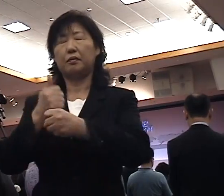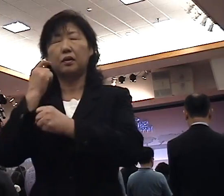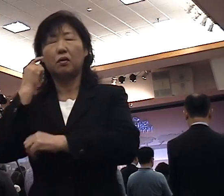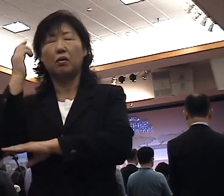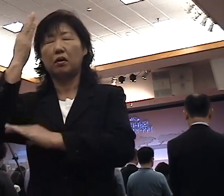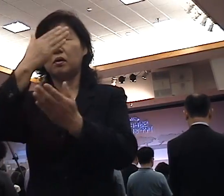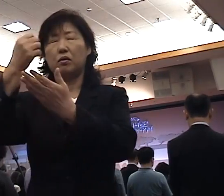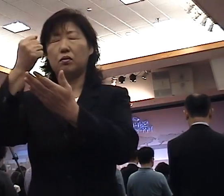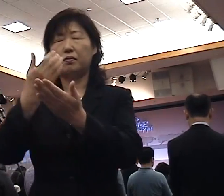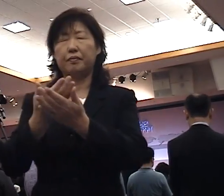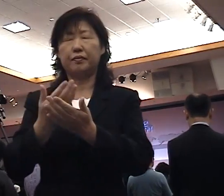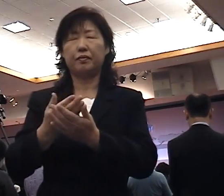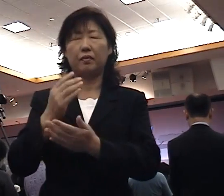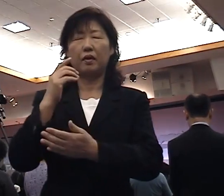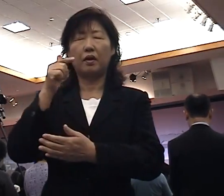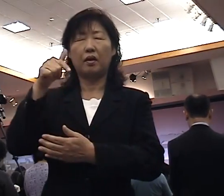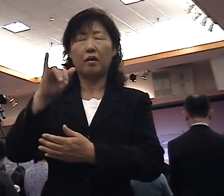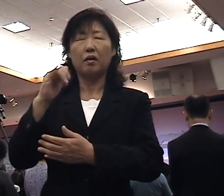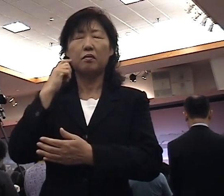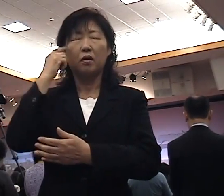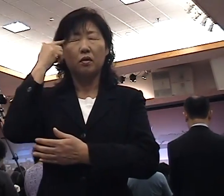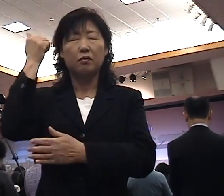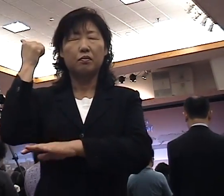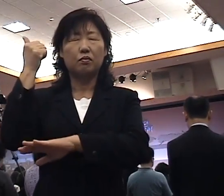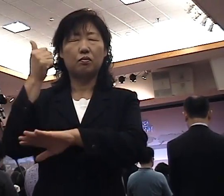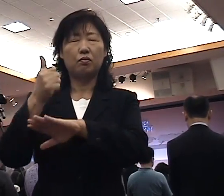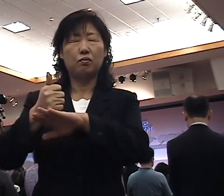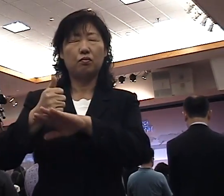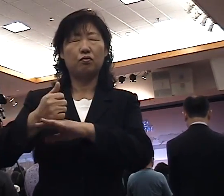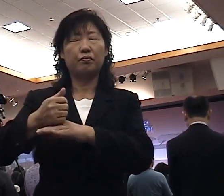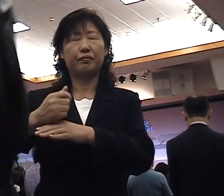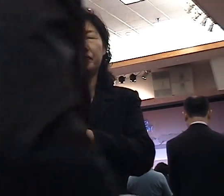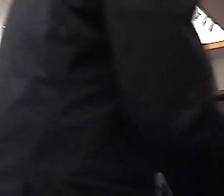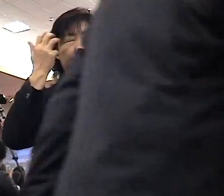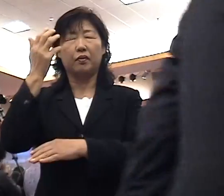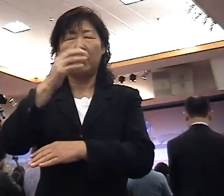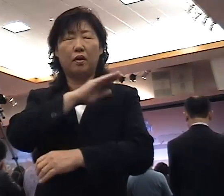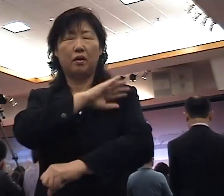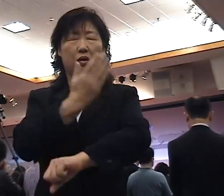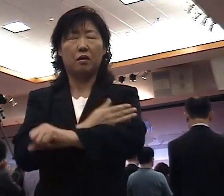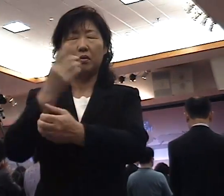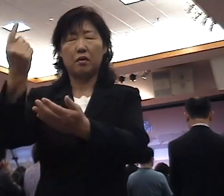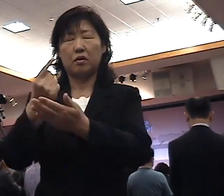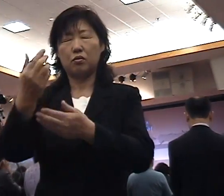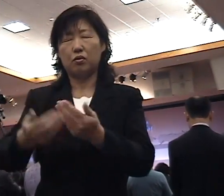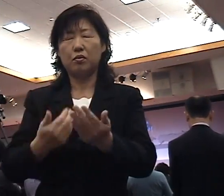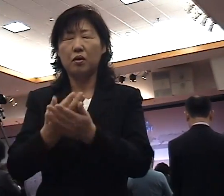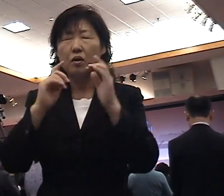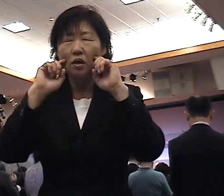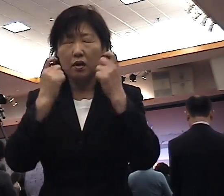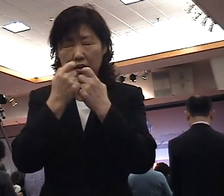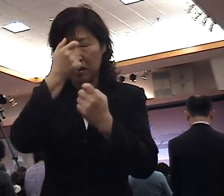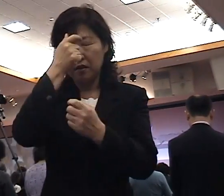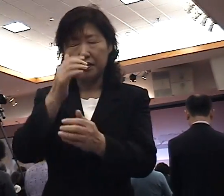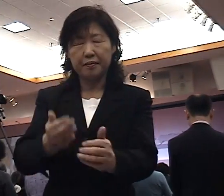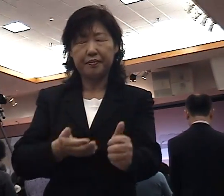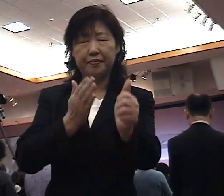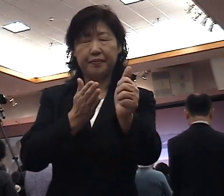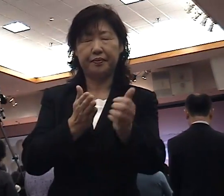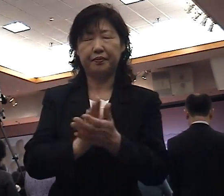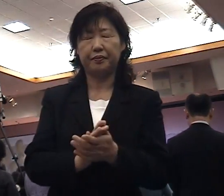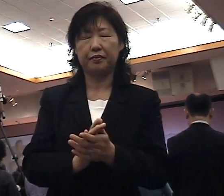주시옵소서. 김승훈 목사님의 말씀에 성령의 능력이 임하게 하여 주시옵소서. 다 같이 기도하겠습니다. 성령하신